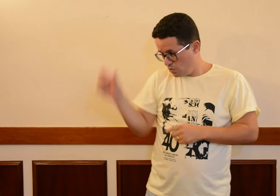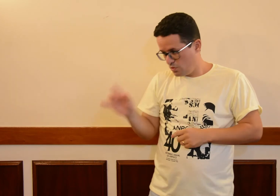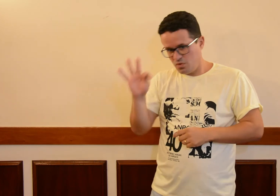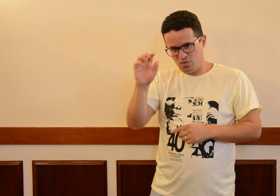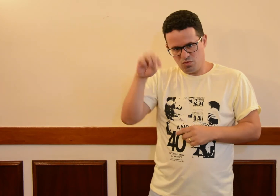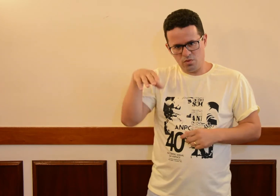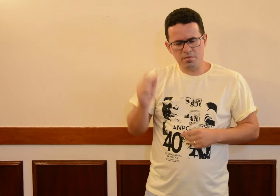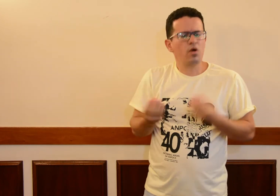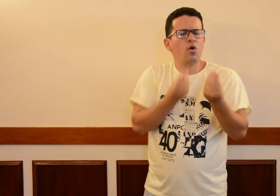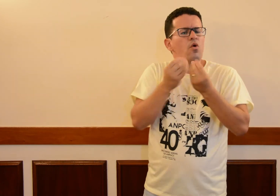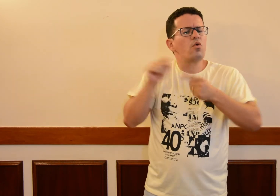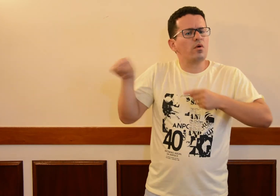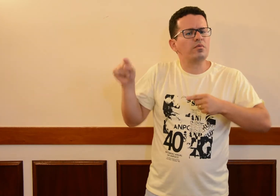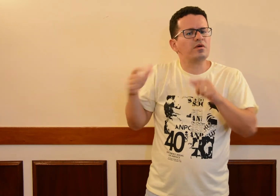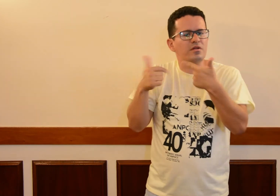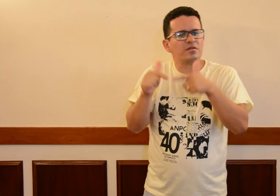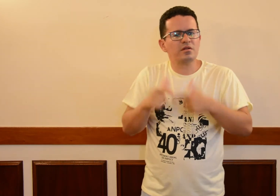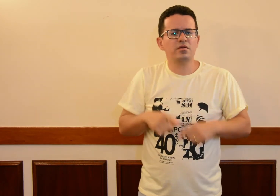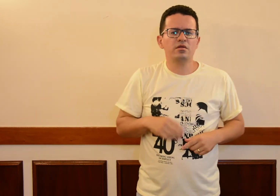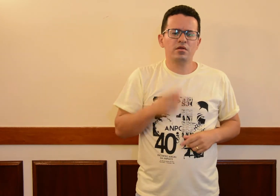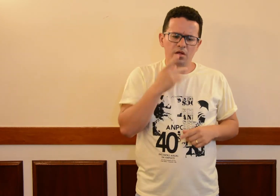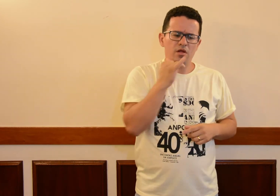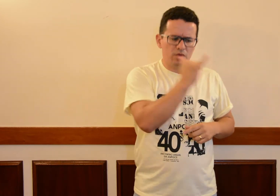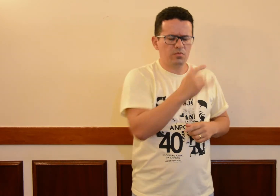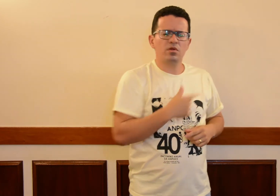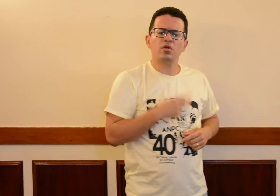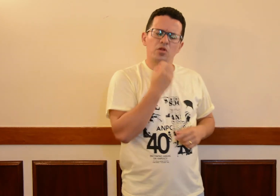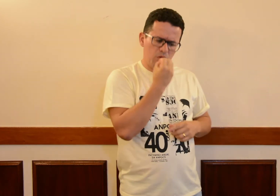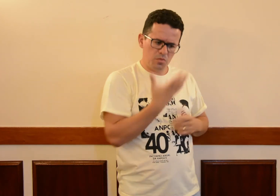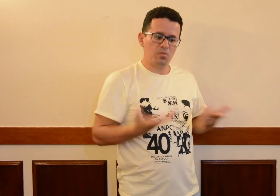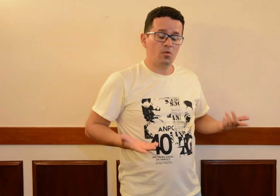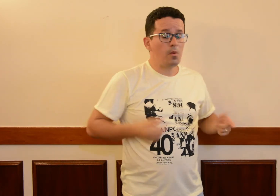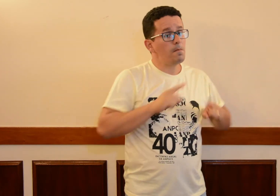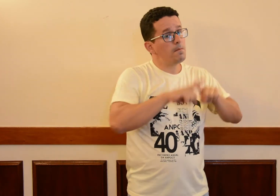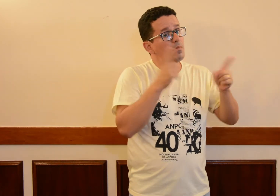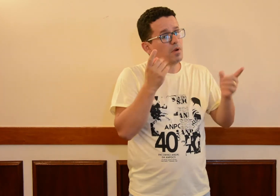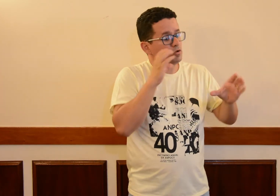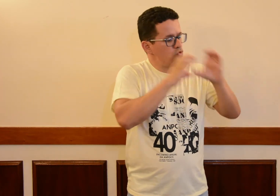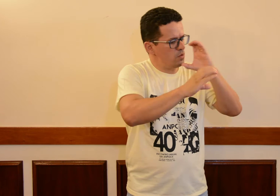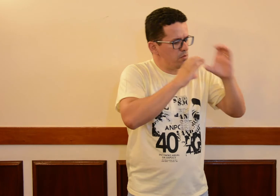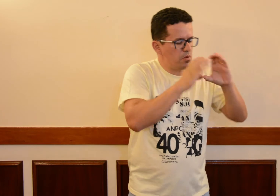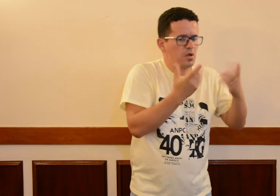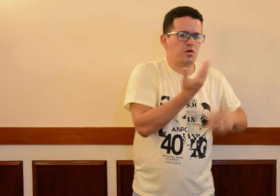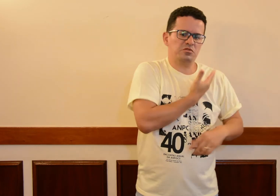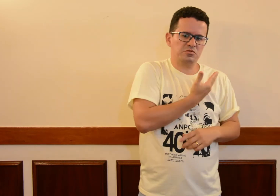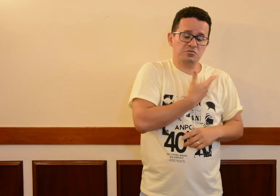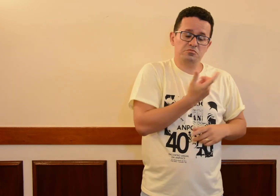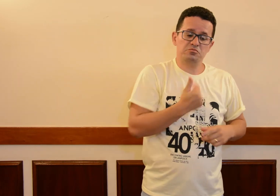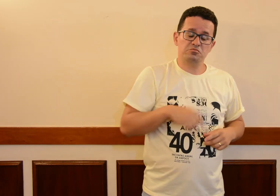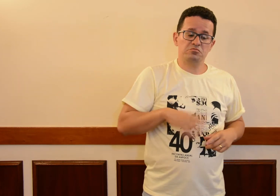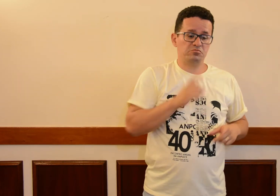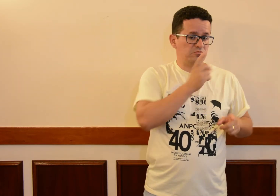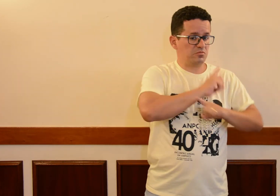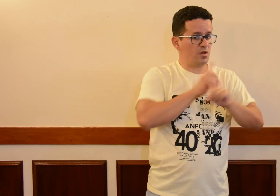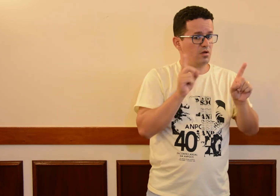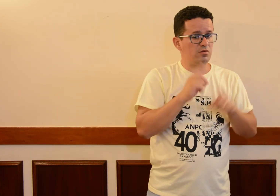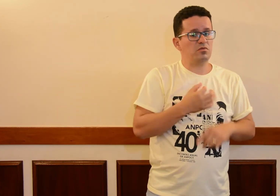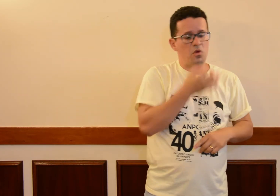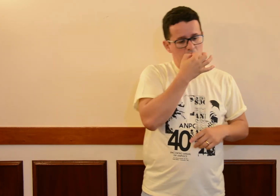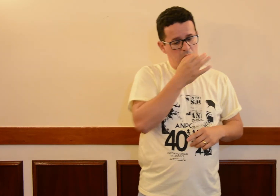trabalho, que afirmou que ele estava bem, mas ainda não se relacionava com os colegas, o que, na sua opinião, seria um ponto negativo para que Tomás